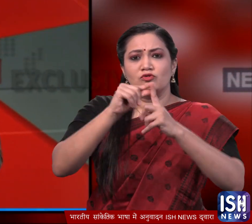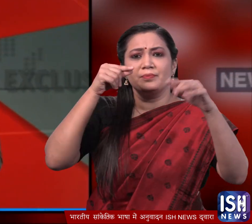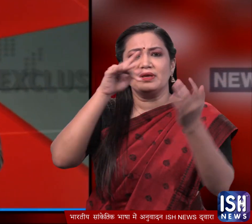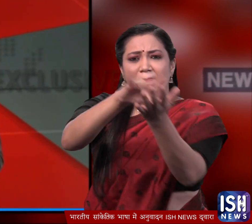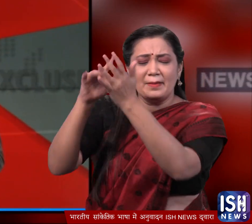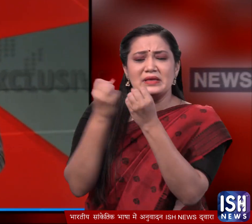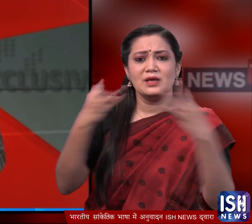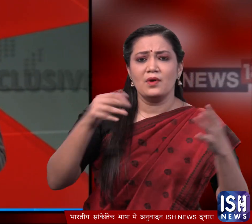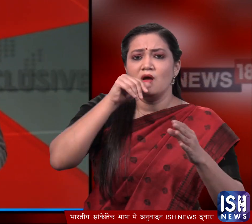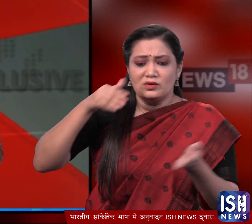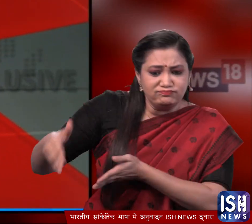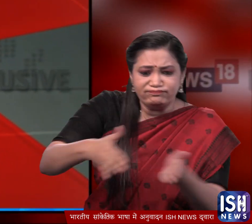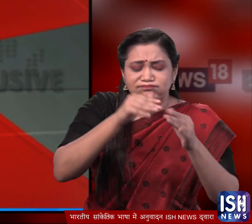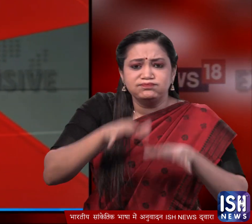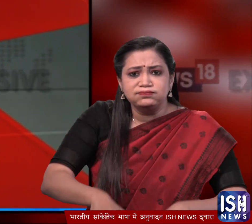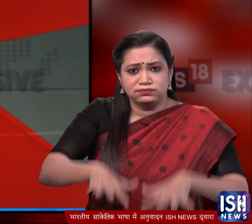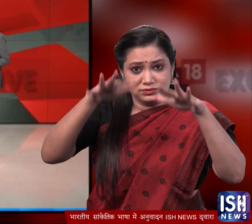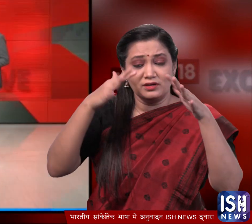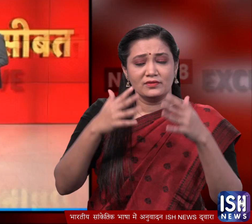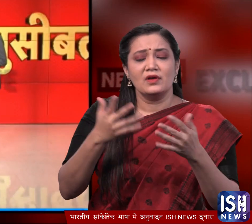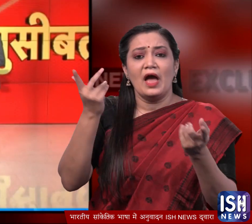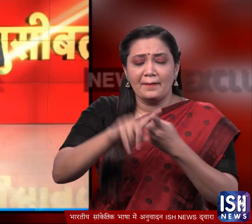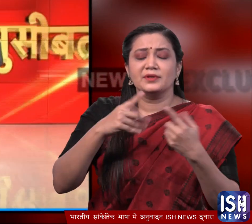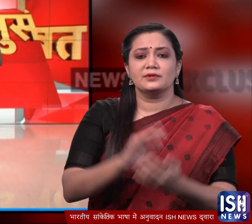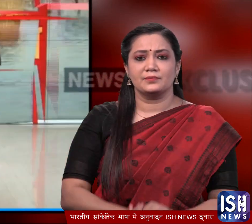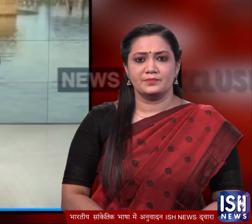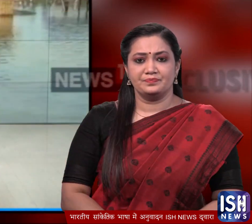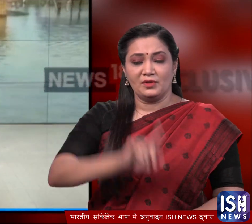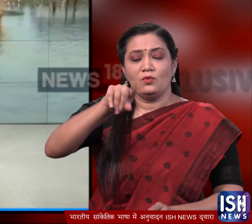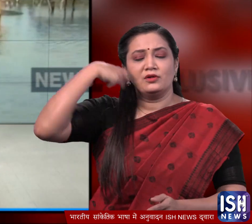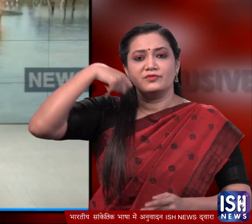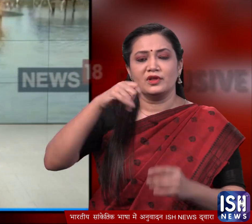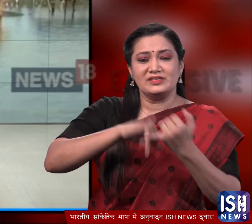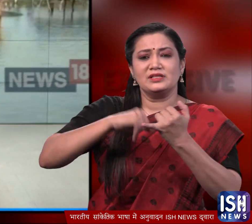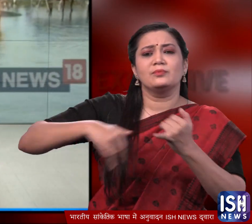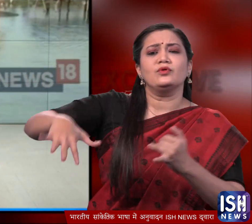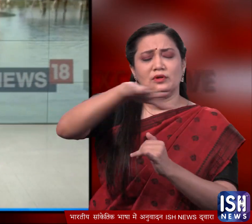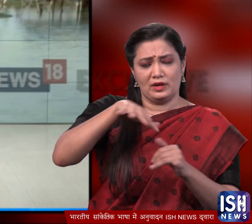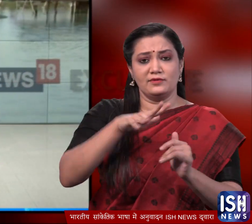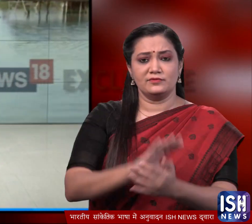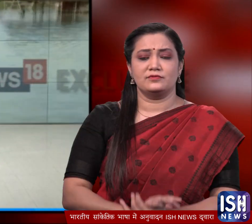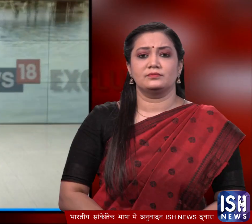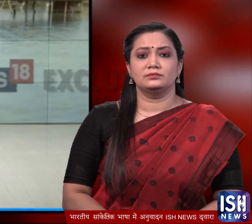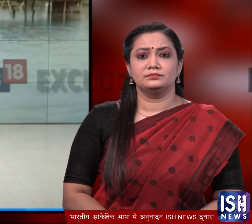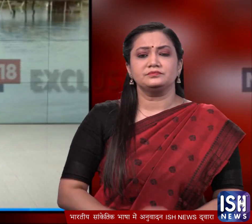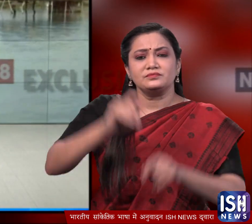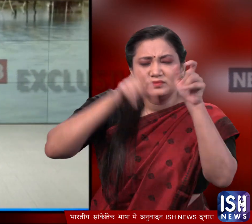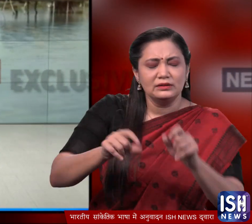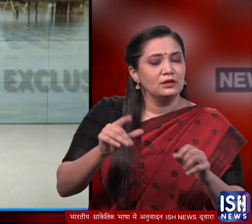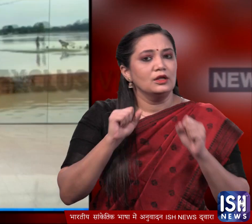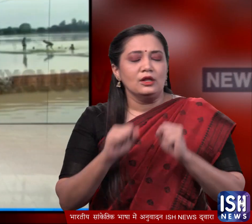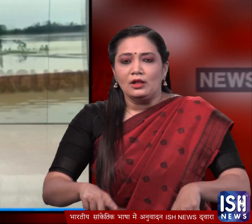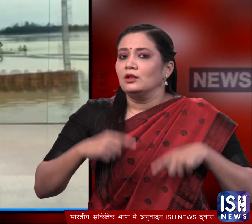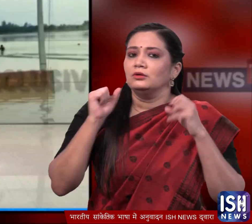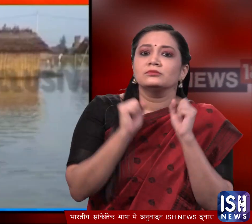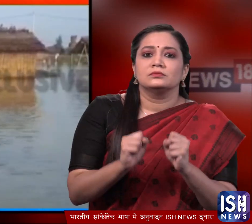में नदियों में उफान से बाढ़ जैसे हालात हो गए, जिसकी एक तस्वीर सीतापुर से भी सामने आई, जहां लोगों का जीना मुहाल